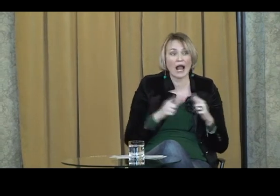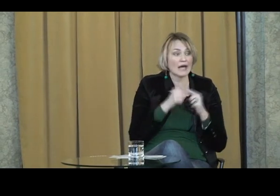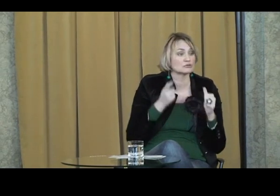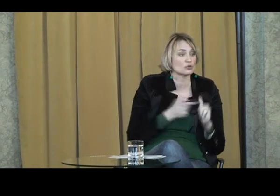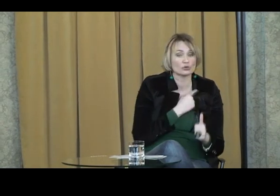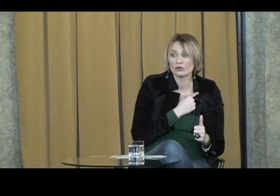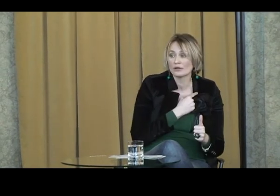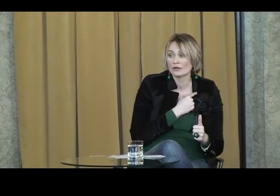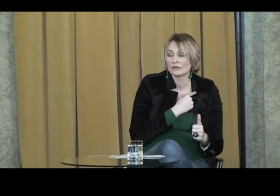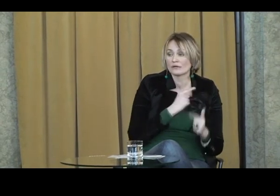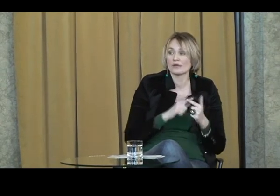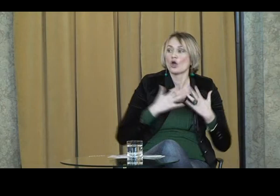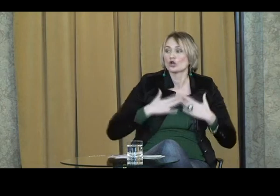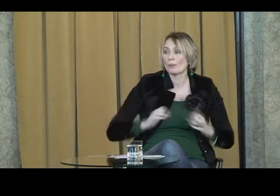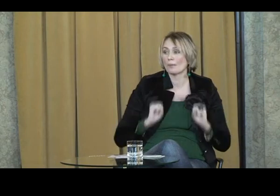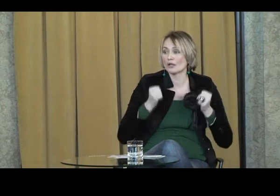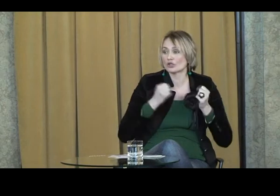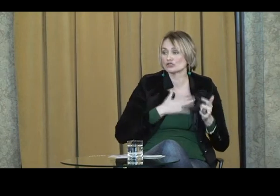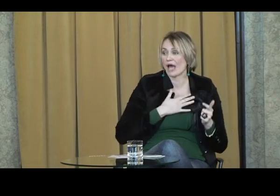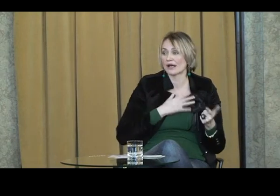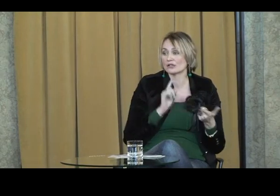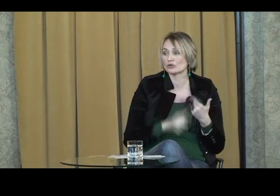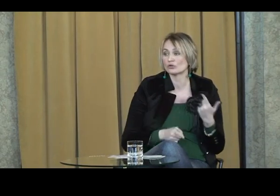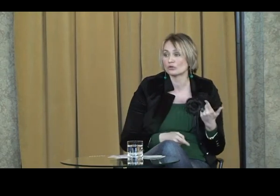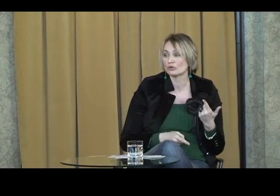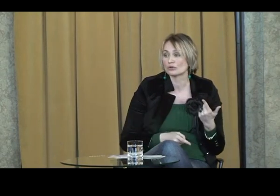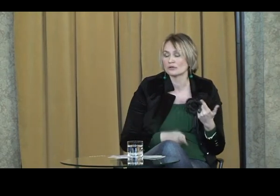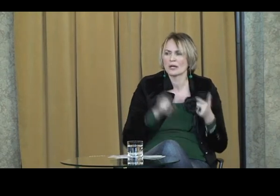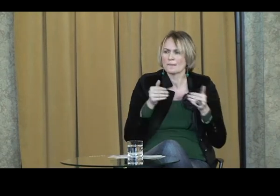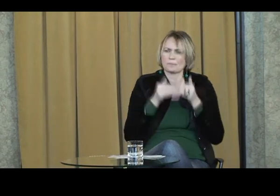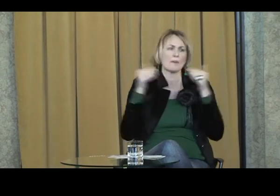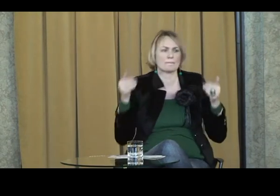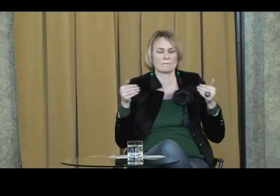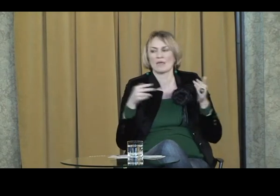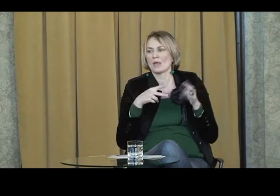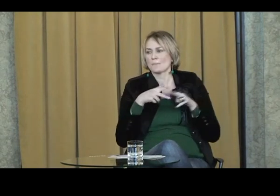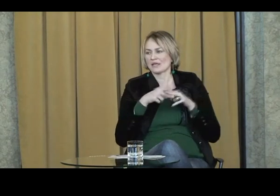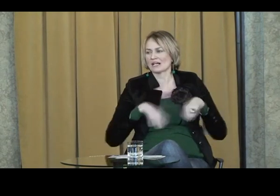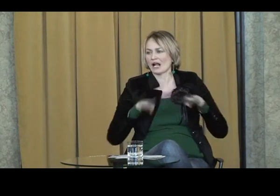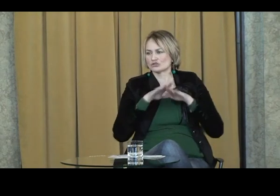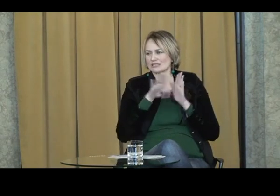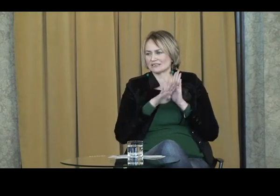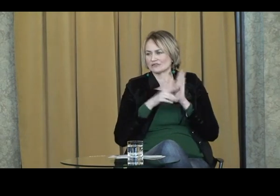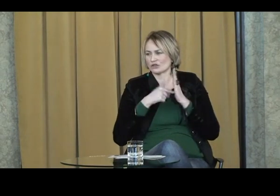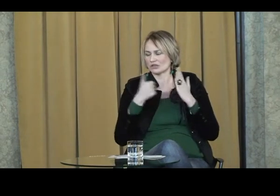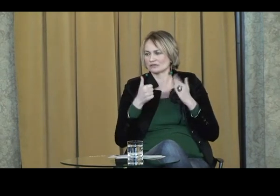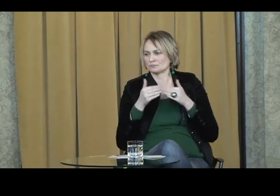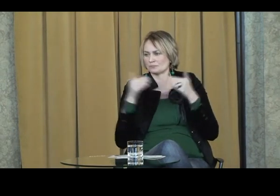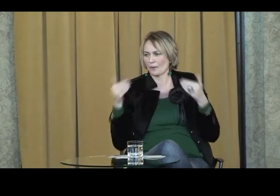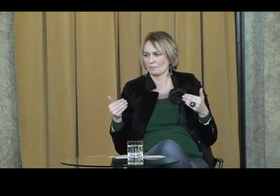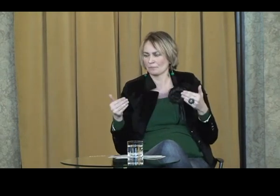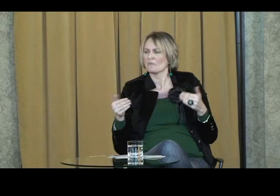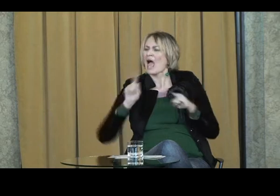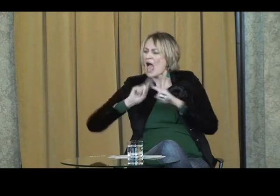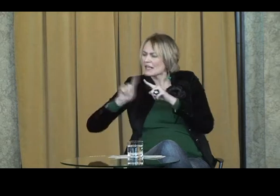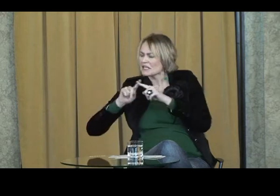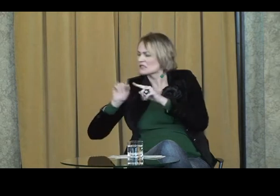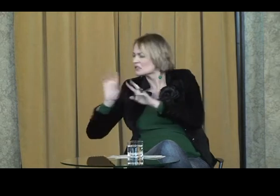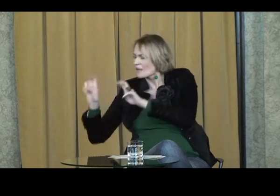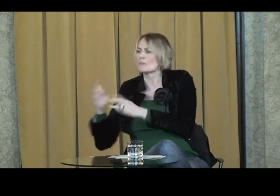Stimm- und Sprechleistung muss geprüft werden, körperliche und motorische Eignung. Und das widerspricht dem Wiener Gleichstellungsgesetz von